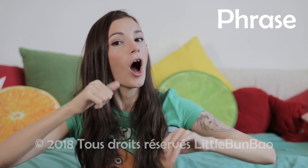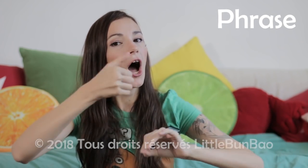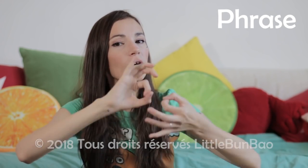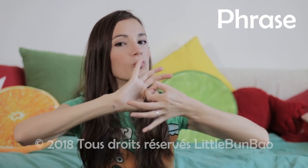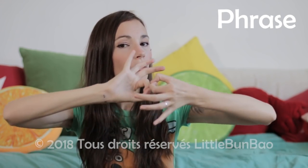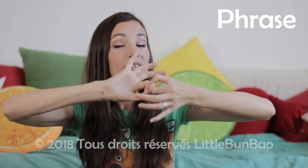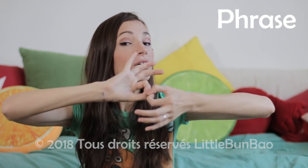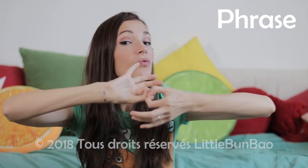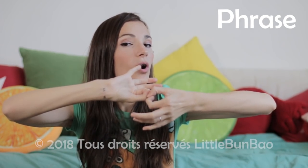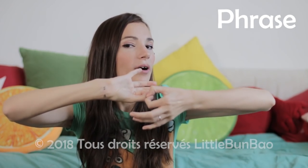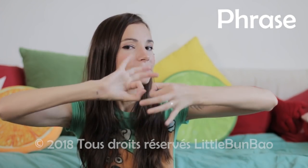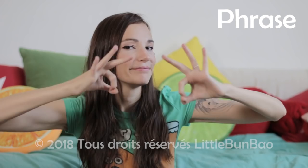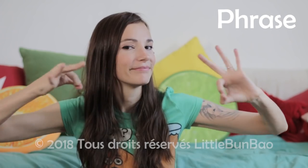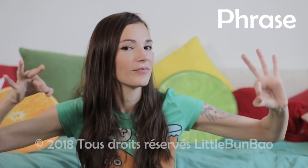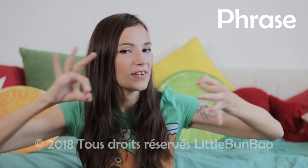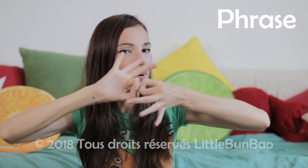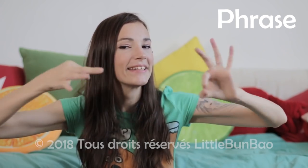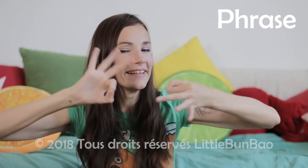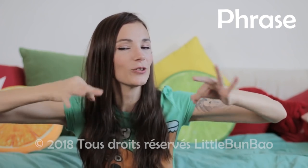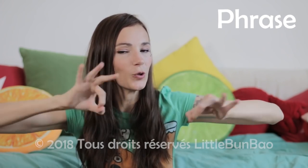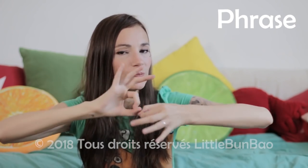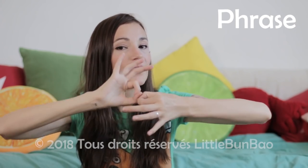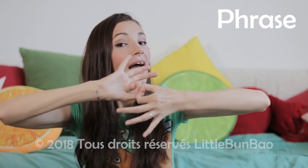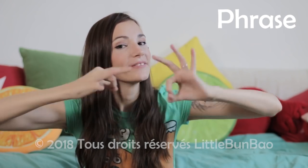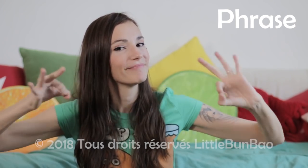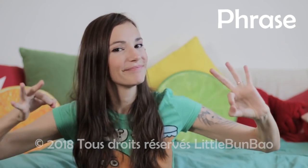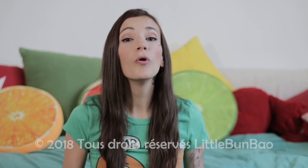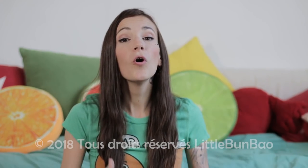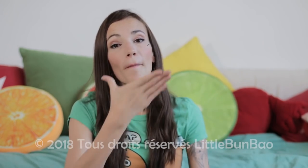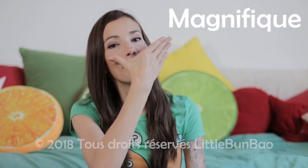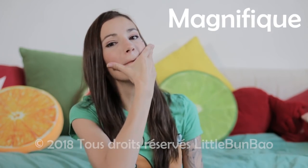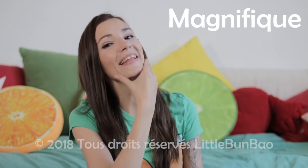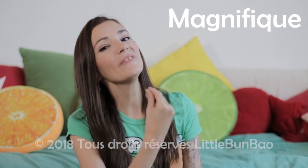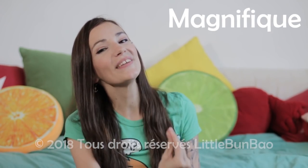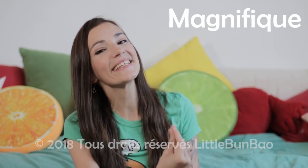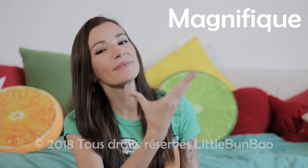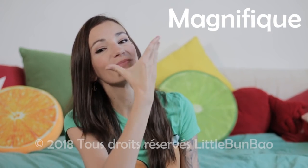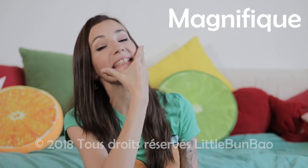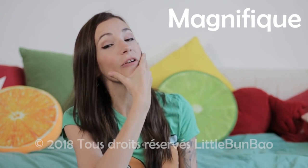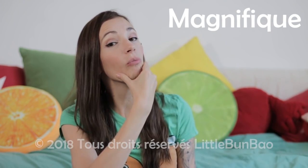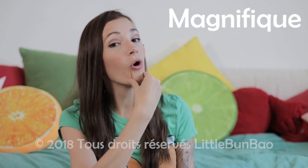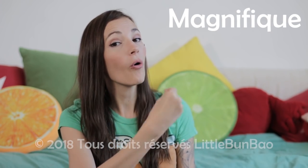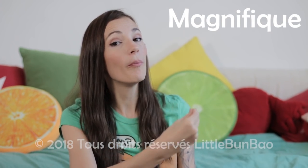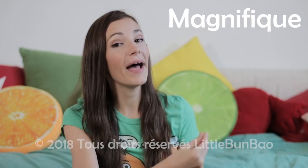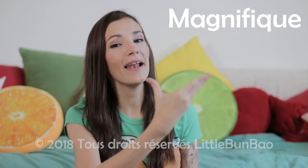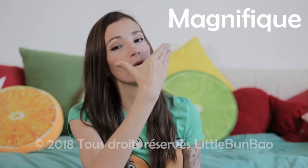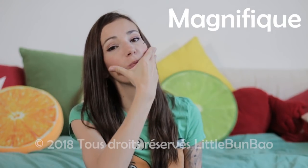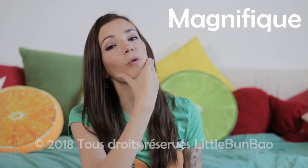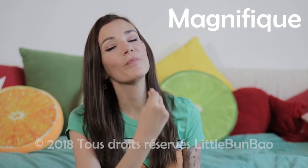Un coup, on s'éloigne une fois quoi. Vous faites pas les allers-retours. Le mot magnifique, c'est le mot belle, beau.